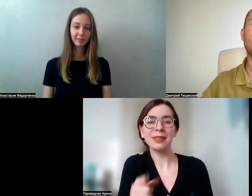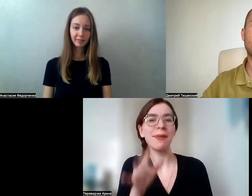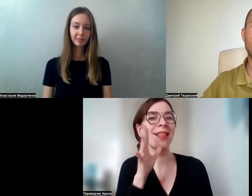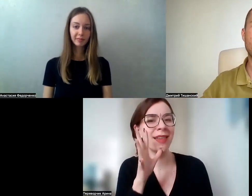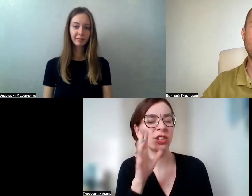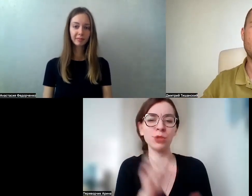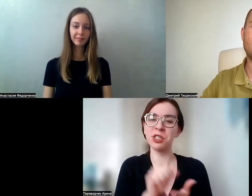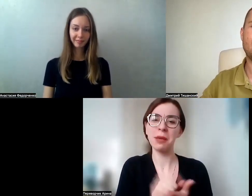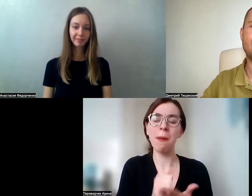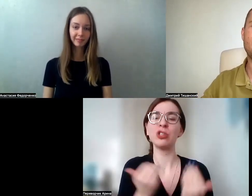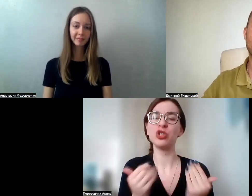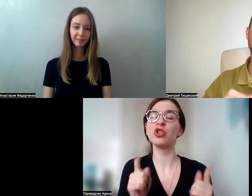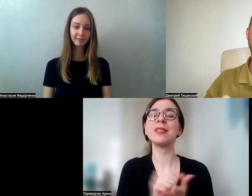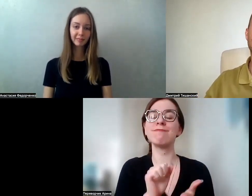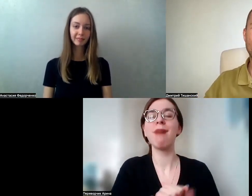ты занимаешься в данный момент?